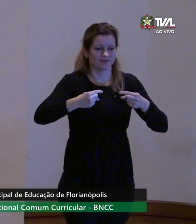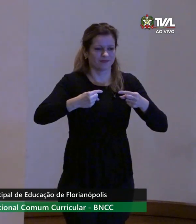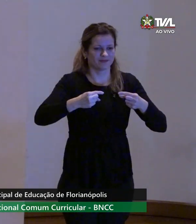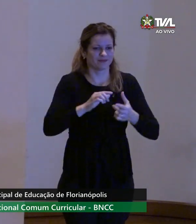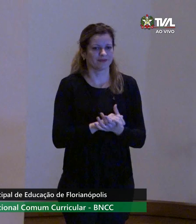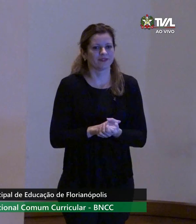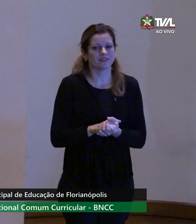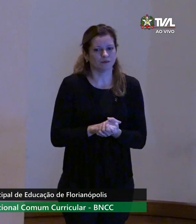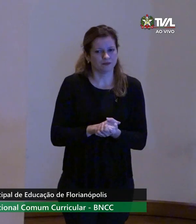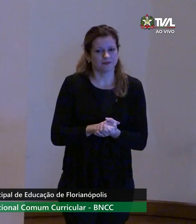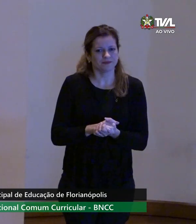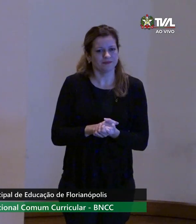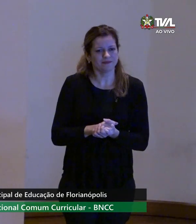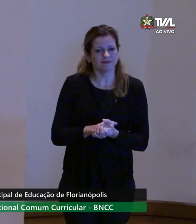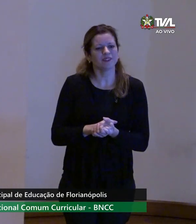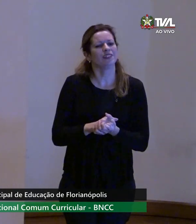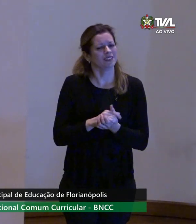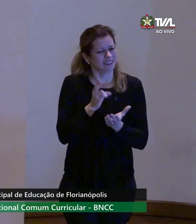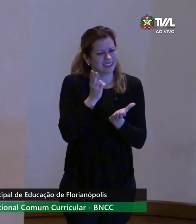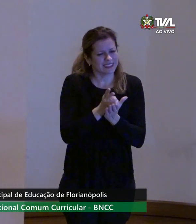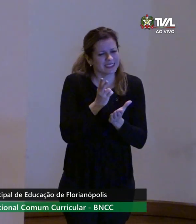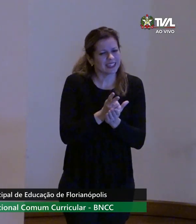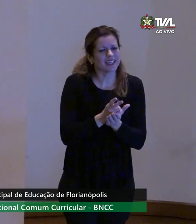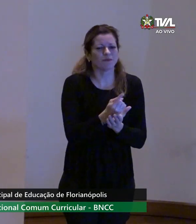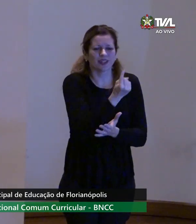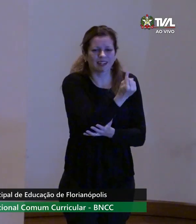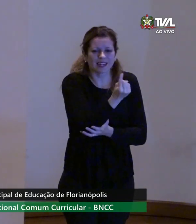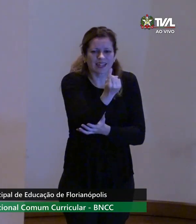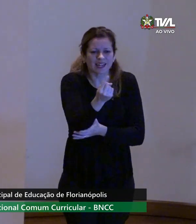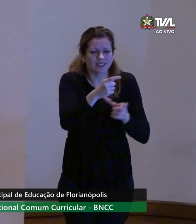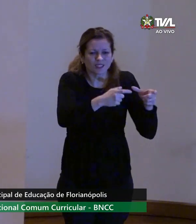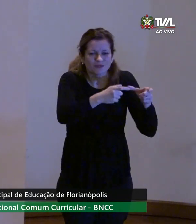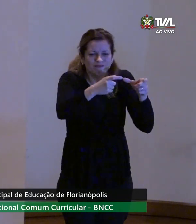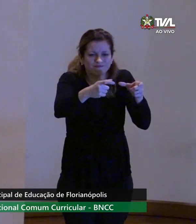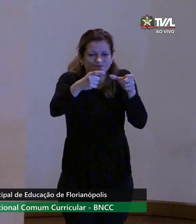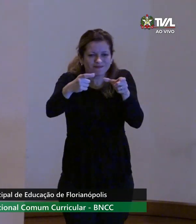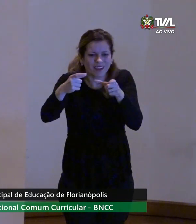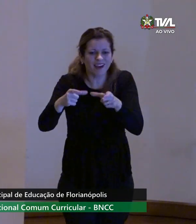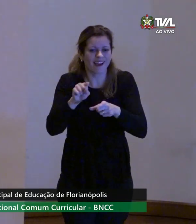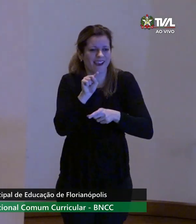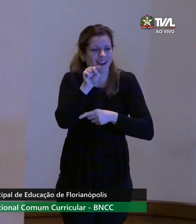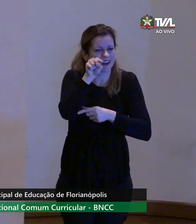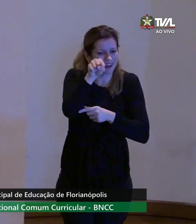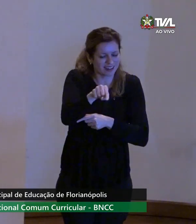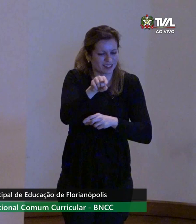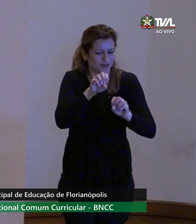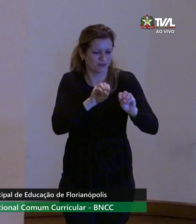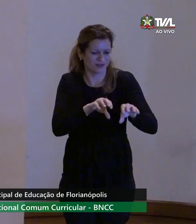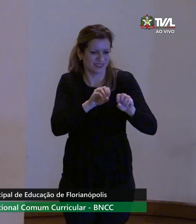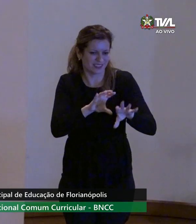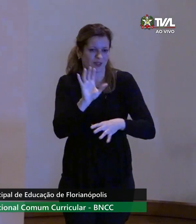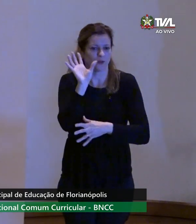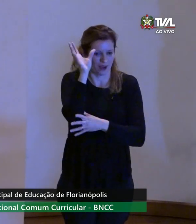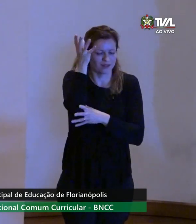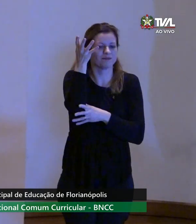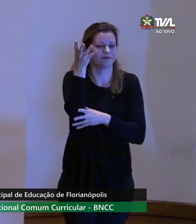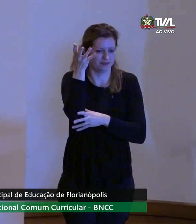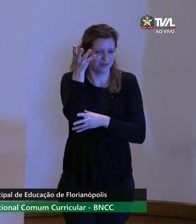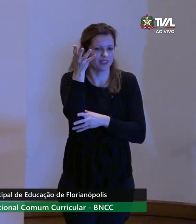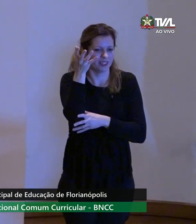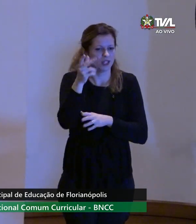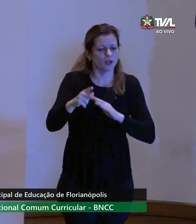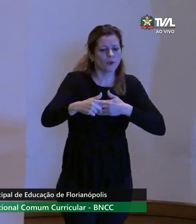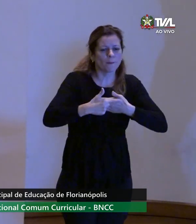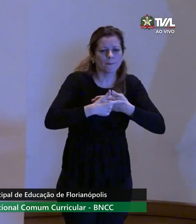lá em cada uma das nossas unidades É lá que a educação acontece e o papel da secretaria